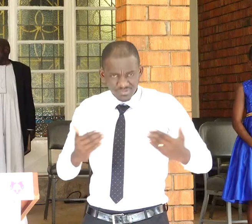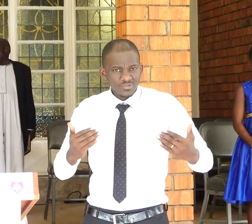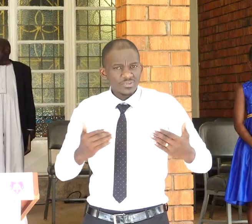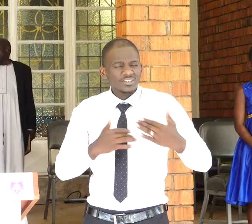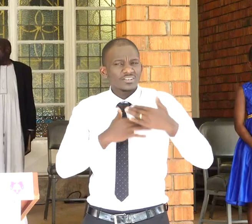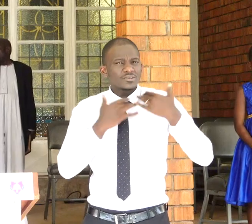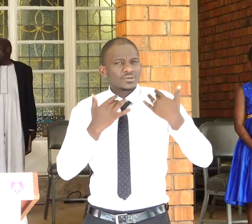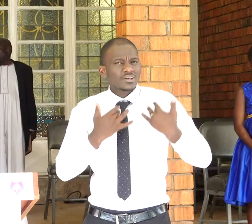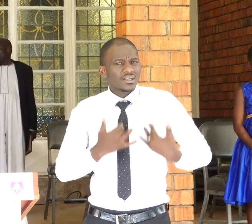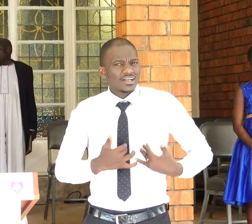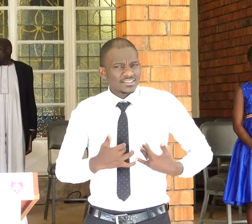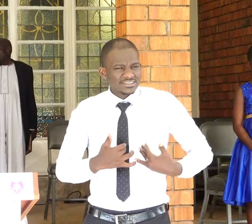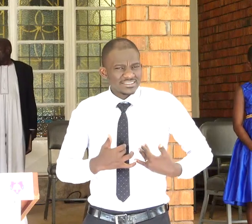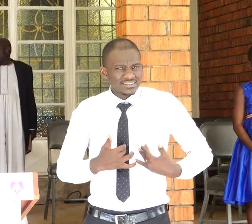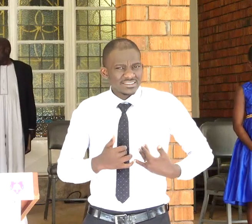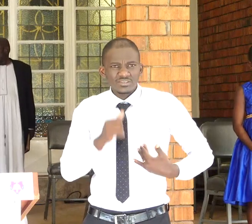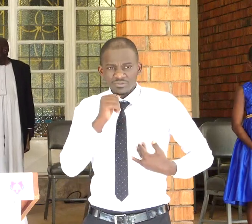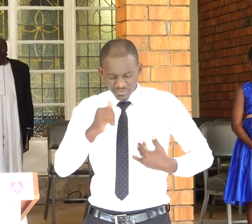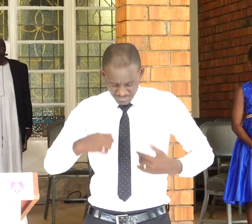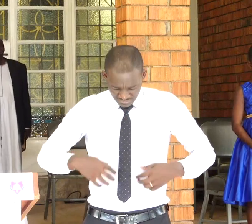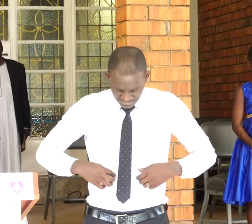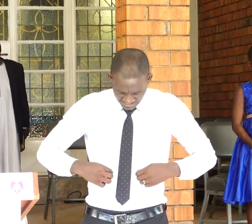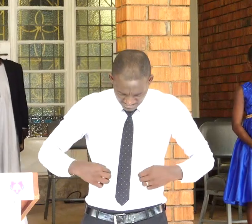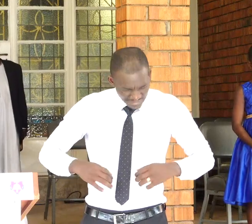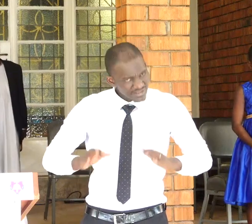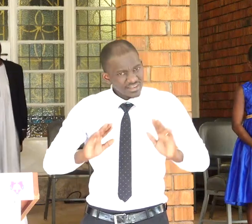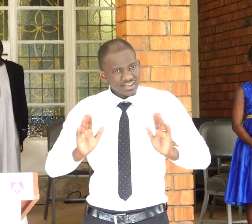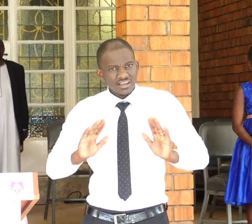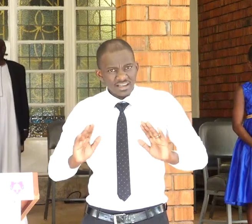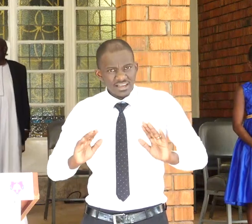so si byambalo byammwe